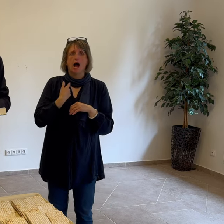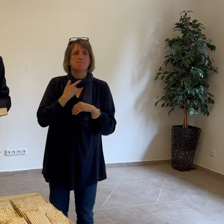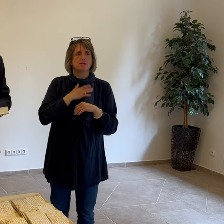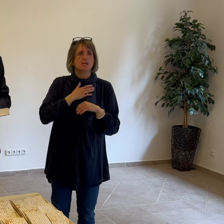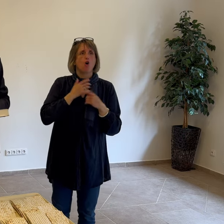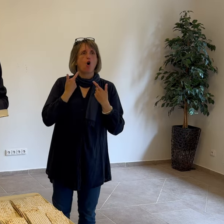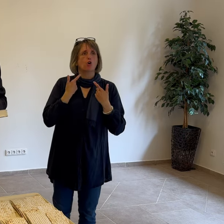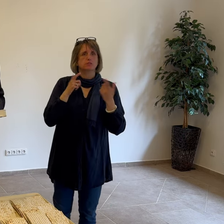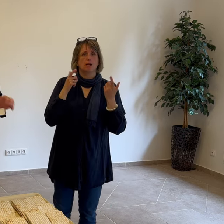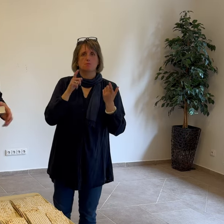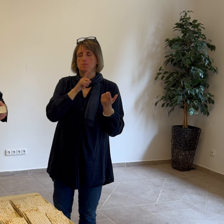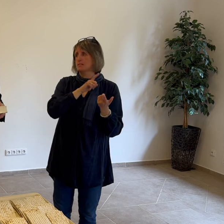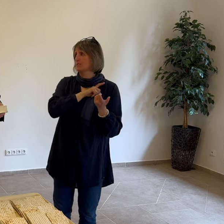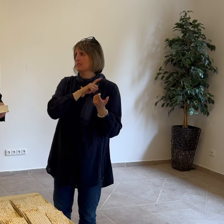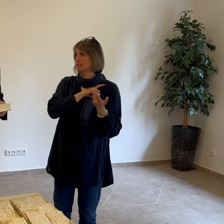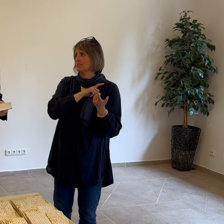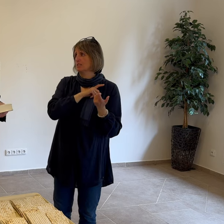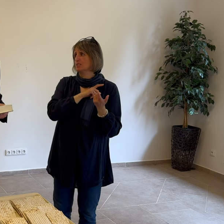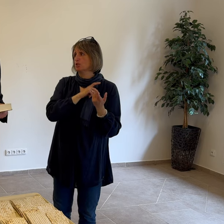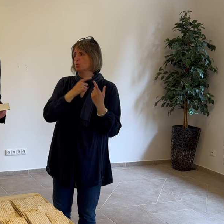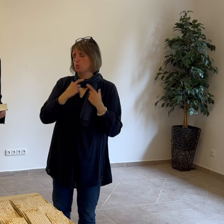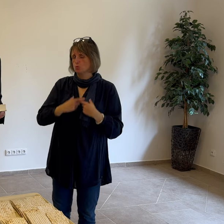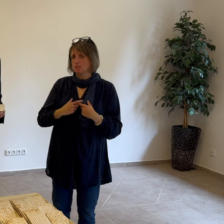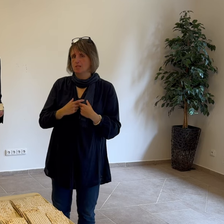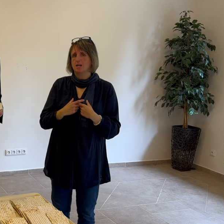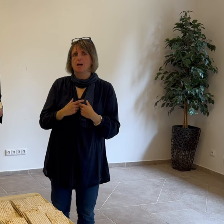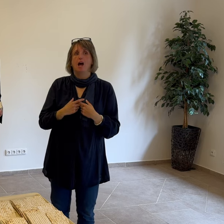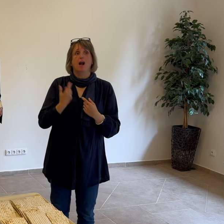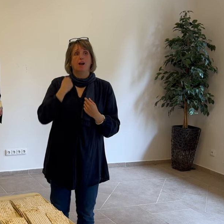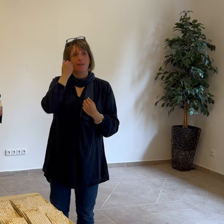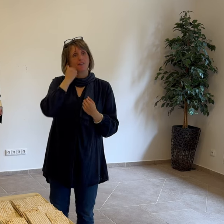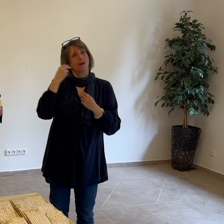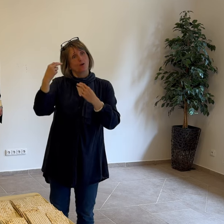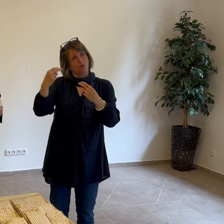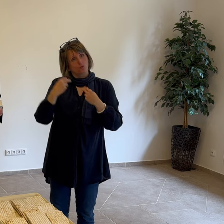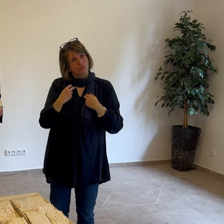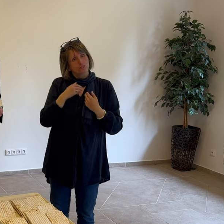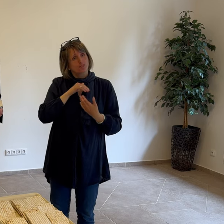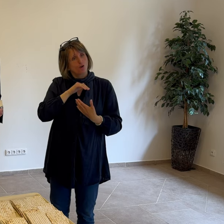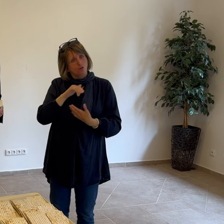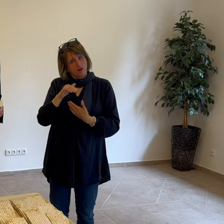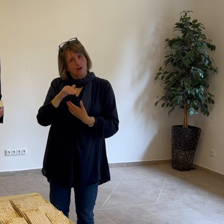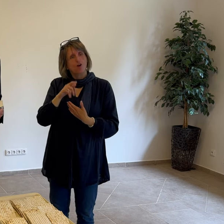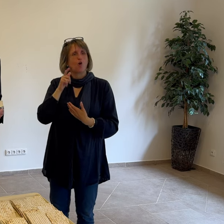pána Boha Tak že lidi nás uvidí a budou oslavovat tedy